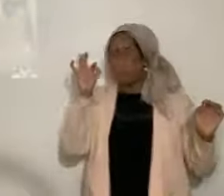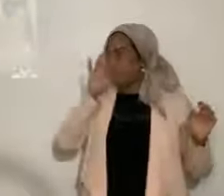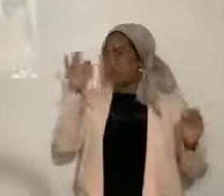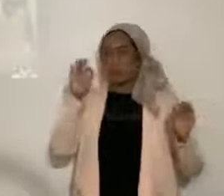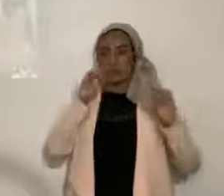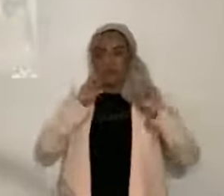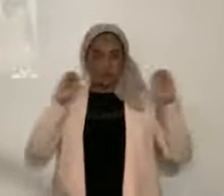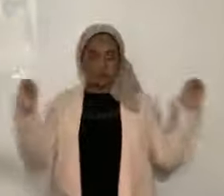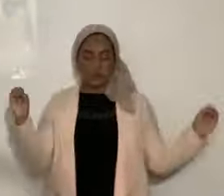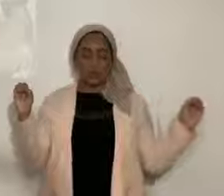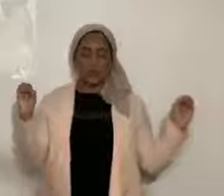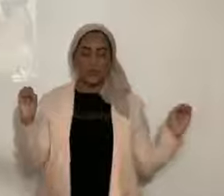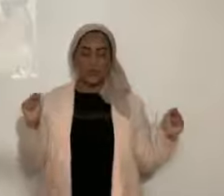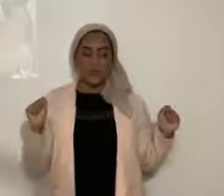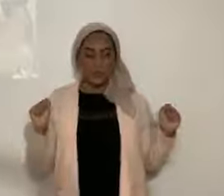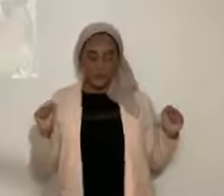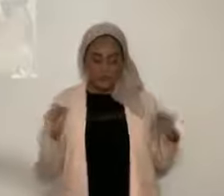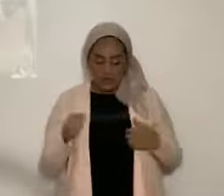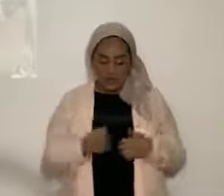nadie.